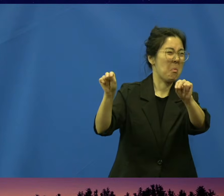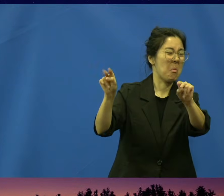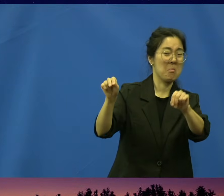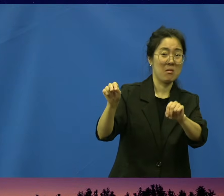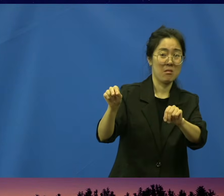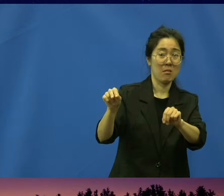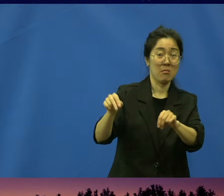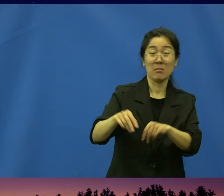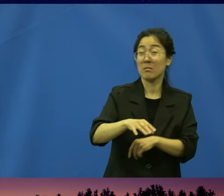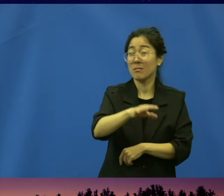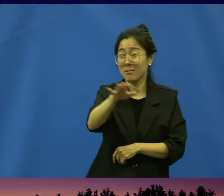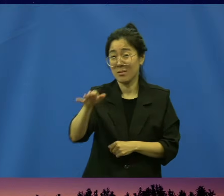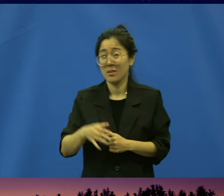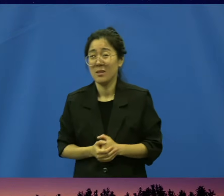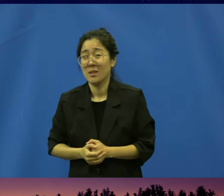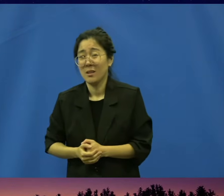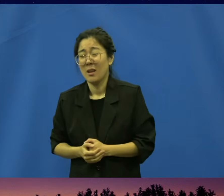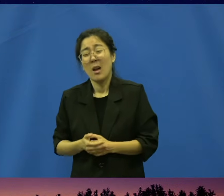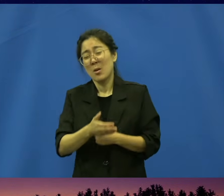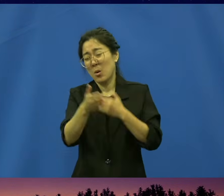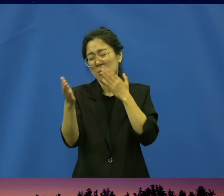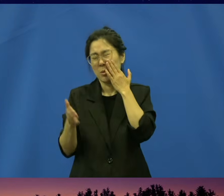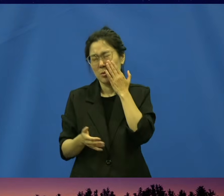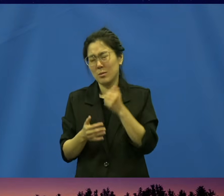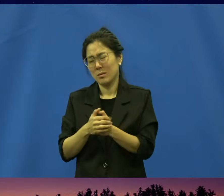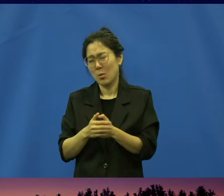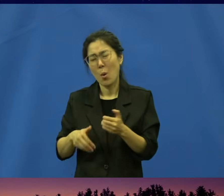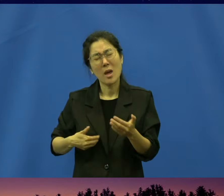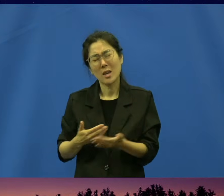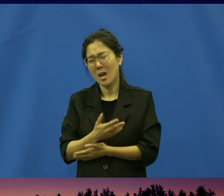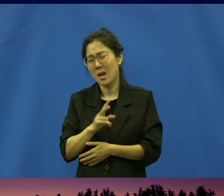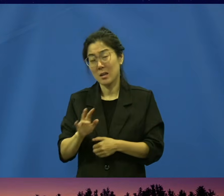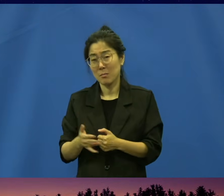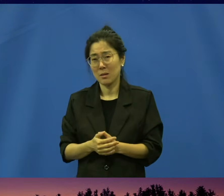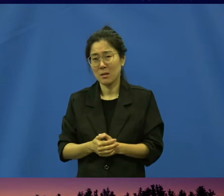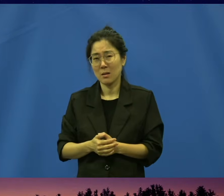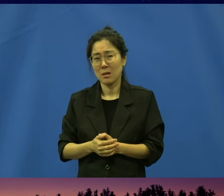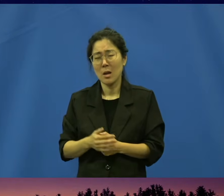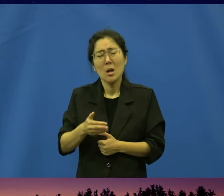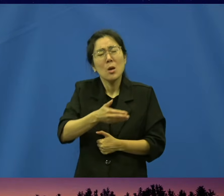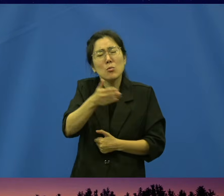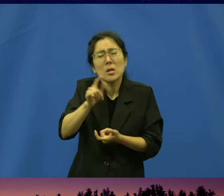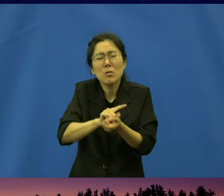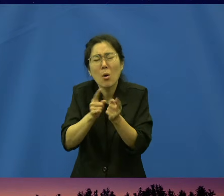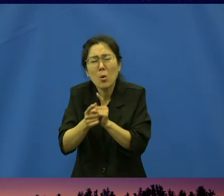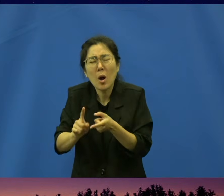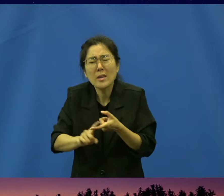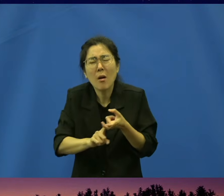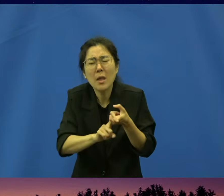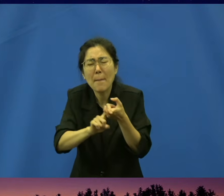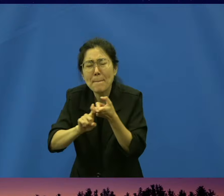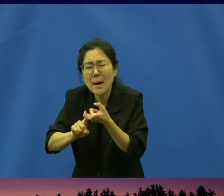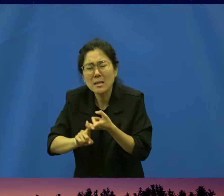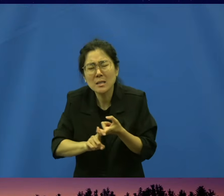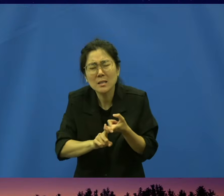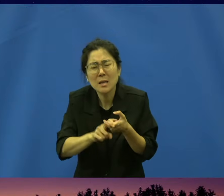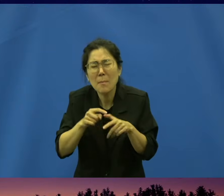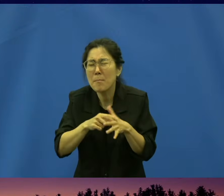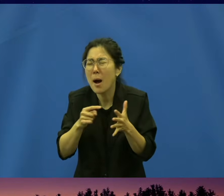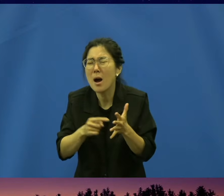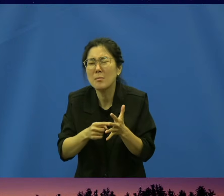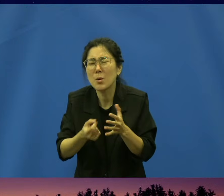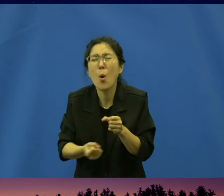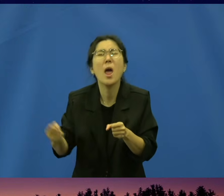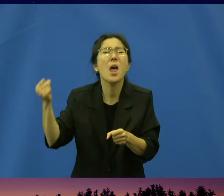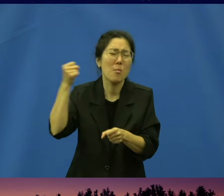우리는 회개하며 연합하는 마음을 달라고 기도해야 합니다. 그래서 오늘은 우리 저녁,